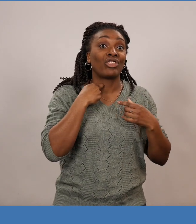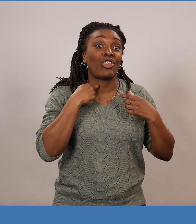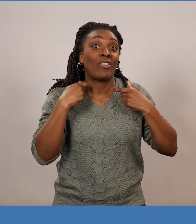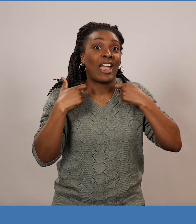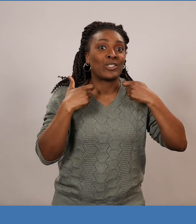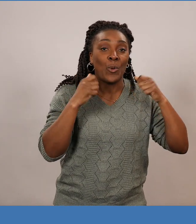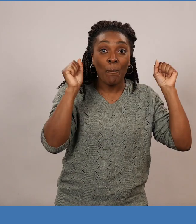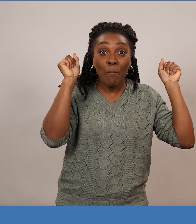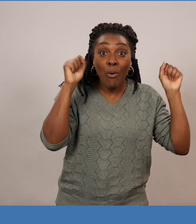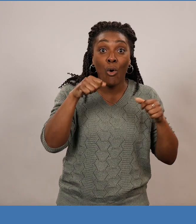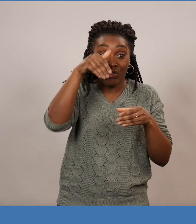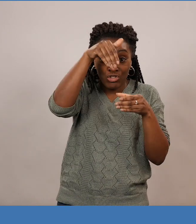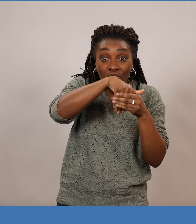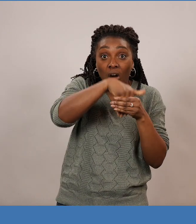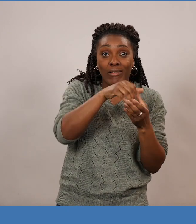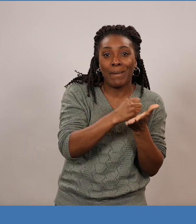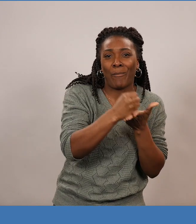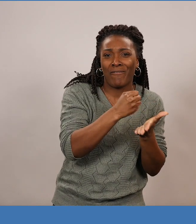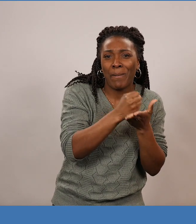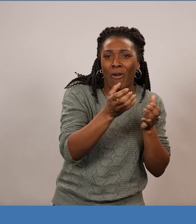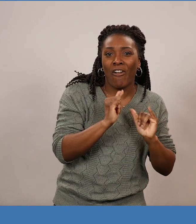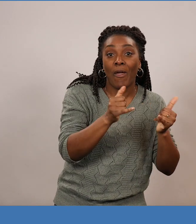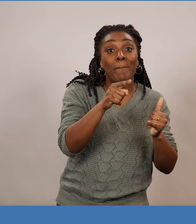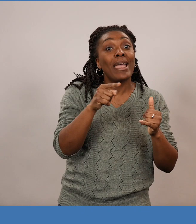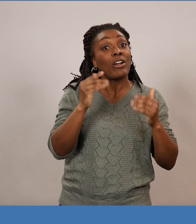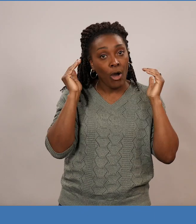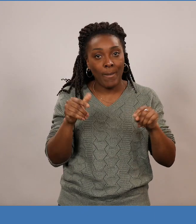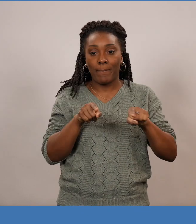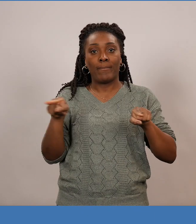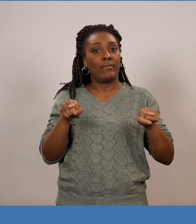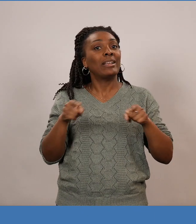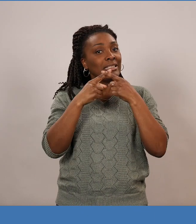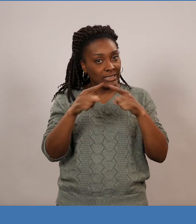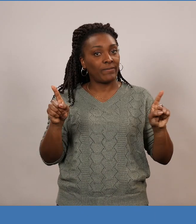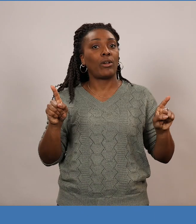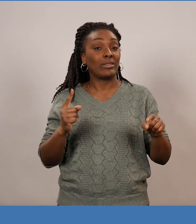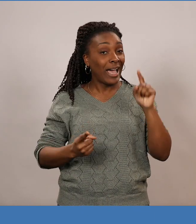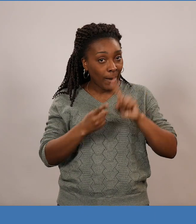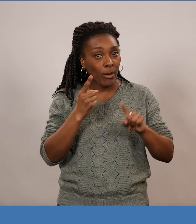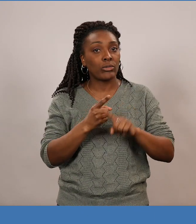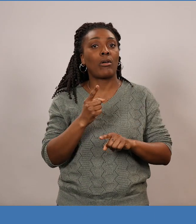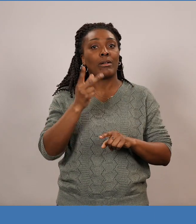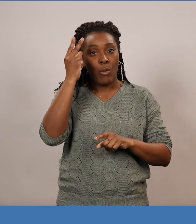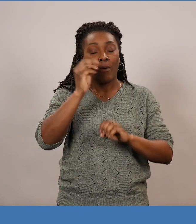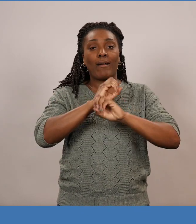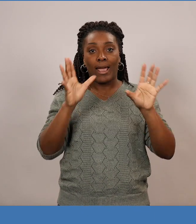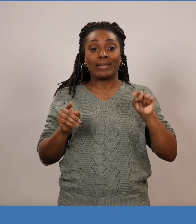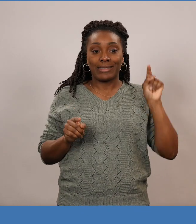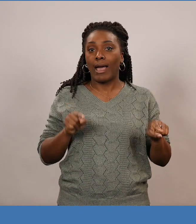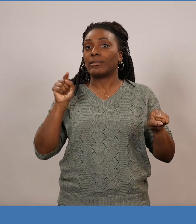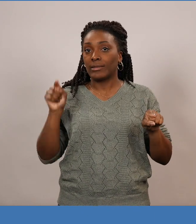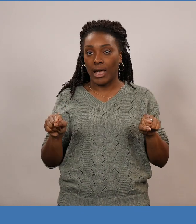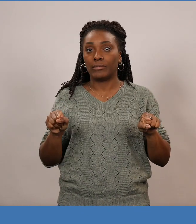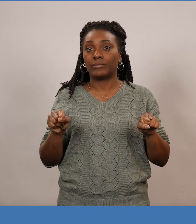donc survenir au sein de l'épreuve, mais la tentation n'est pas l'épreuve. Et il est hyper important de faire la différence entre les